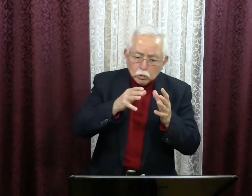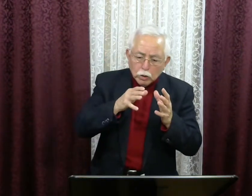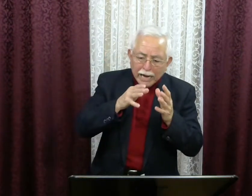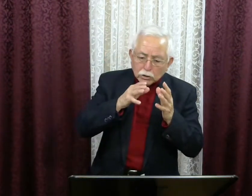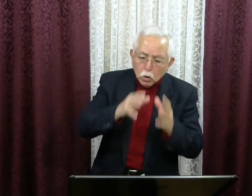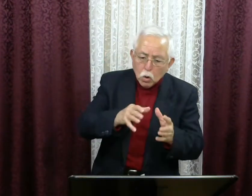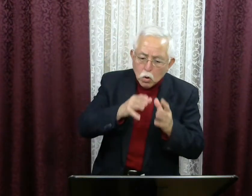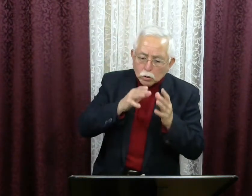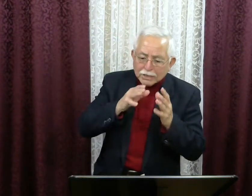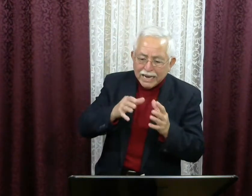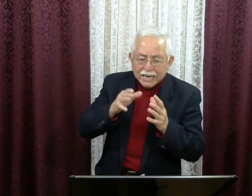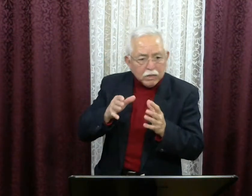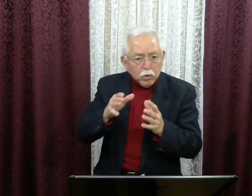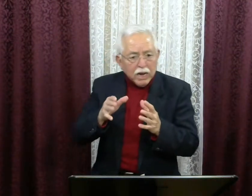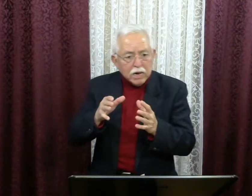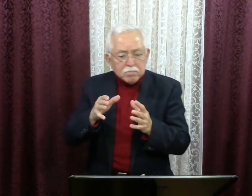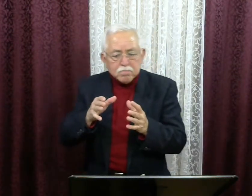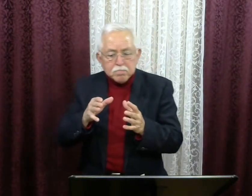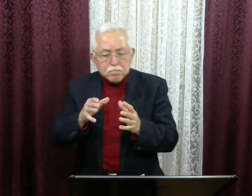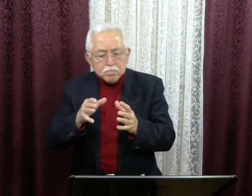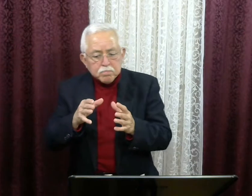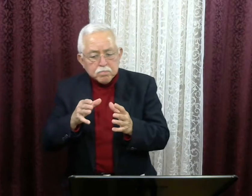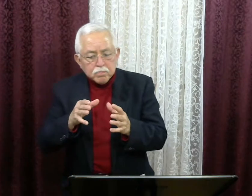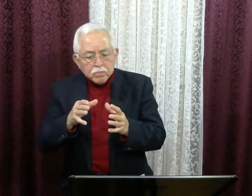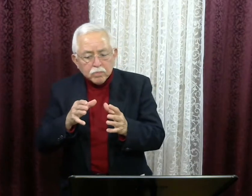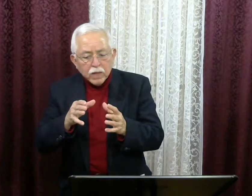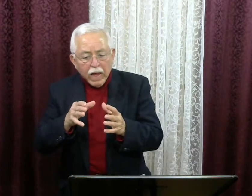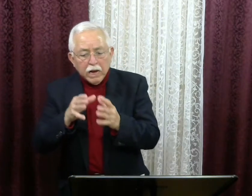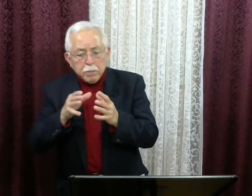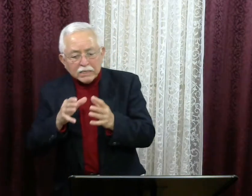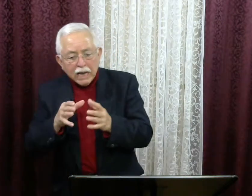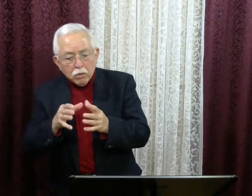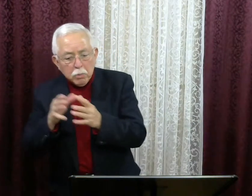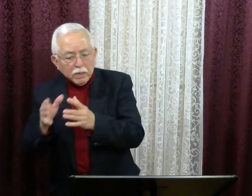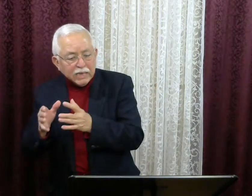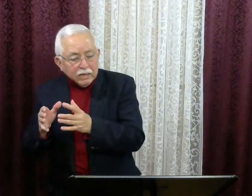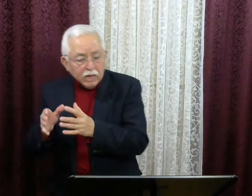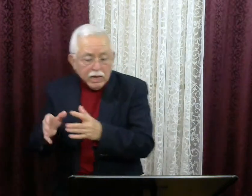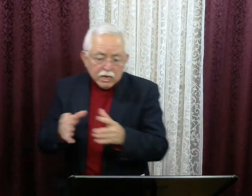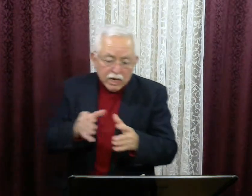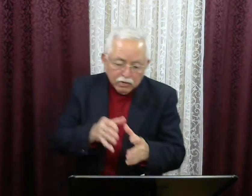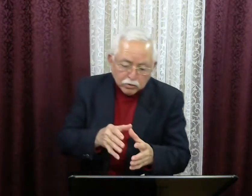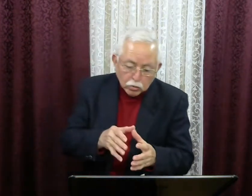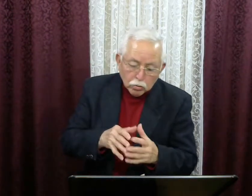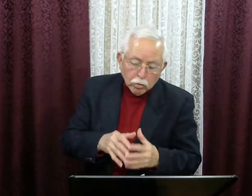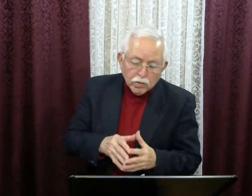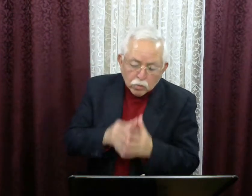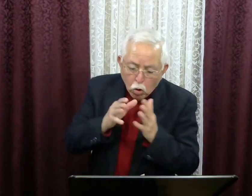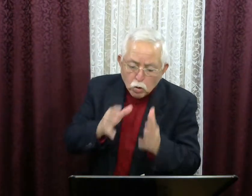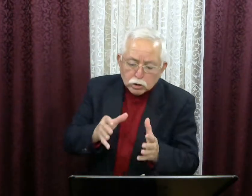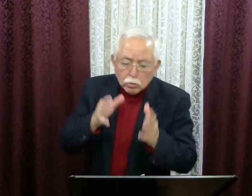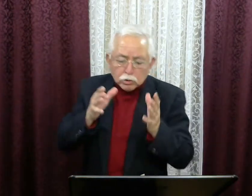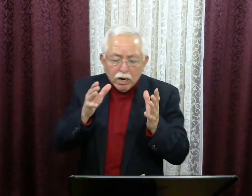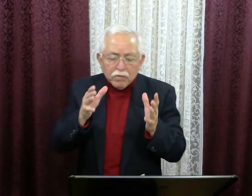a todos los que han creído en Él. En el pasado, en el presente y en el futuro. Todos somos una